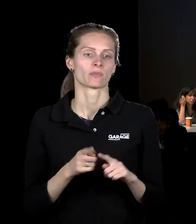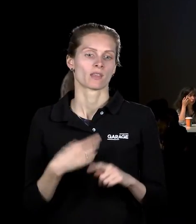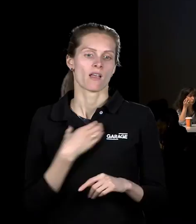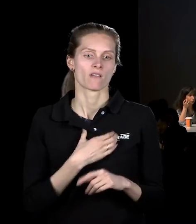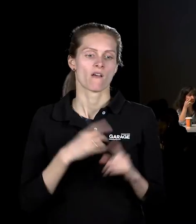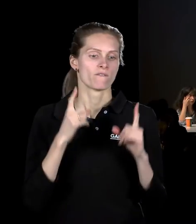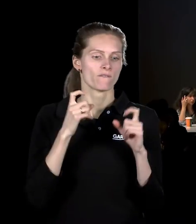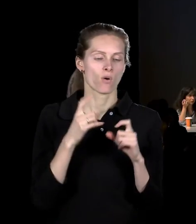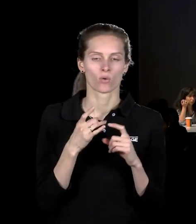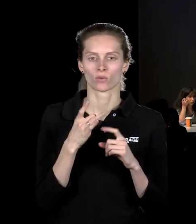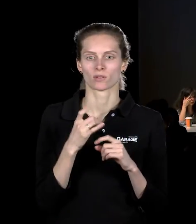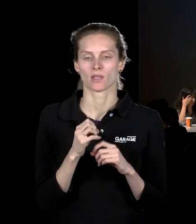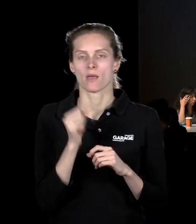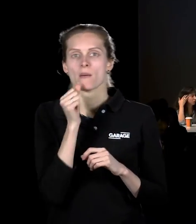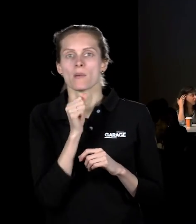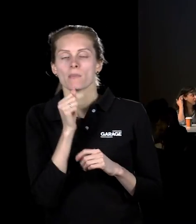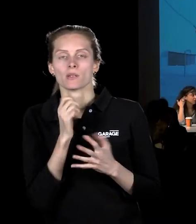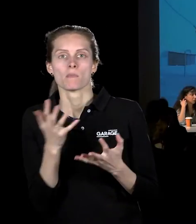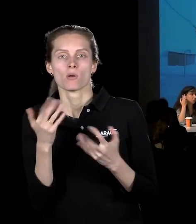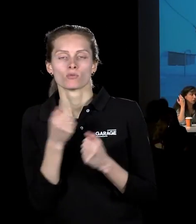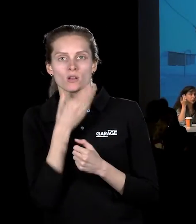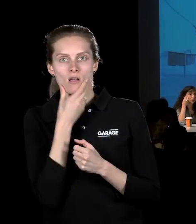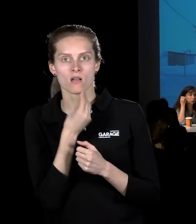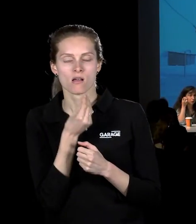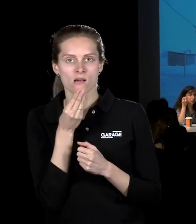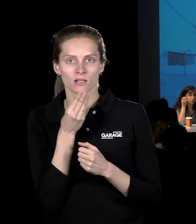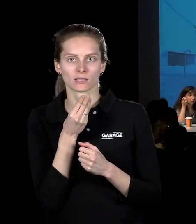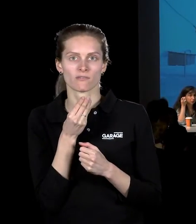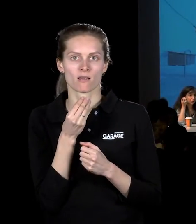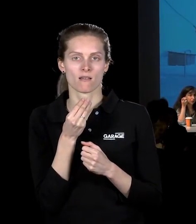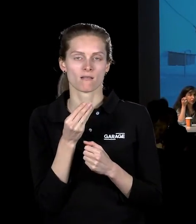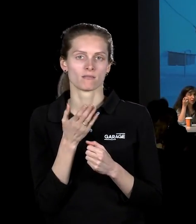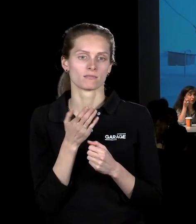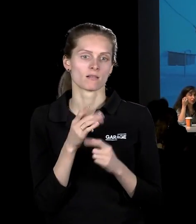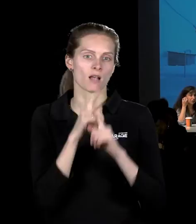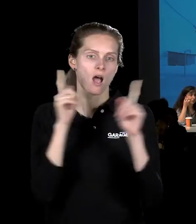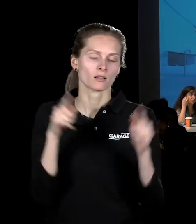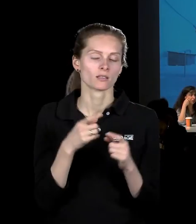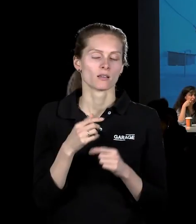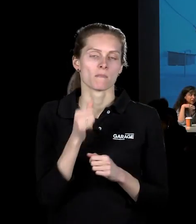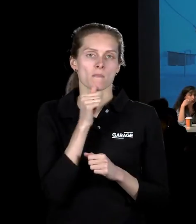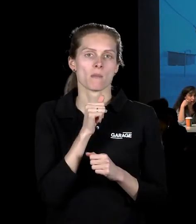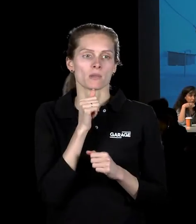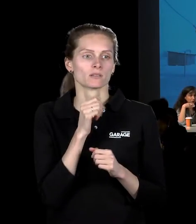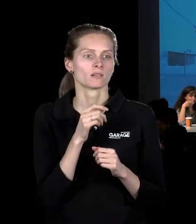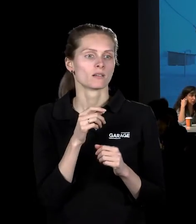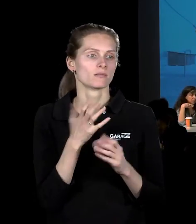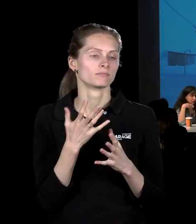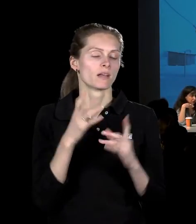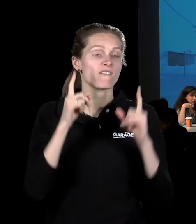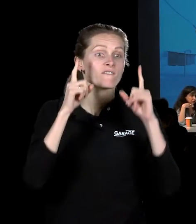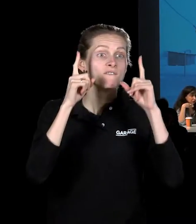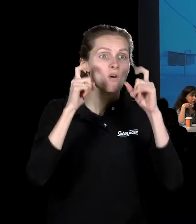фотография, это не попытка получить красивую картинку, это попытка задокументировать объект, фотография является